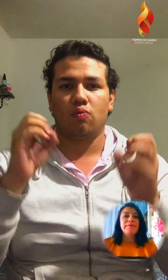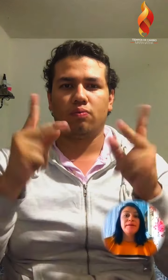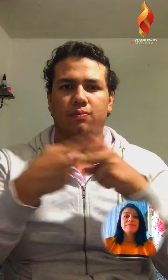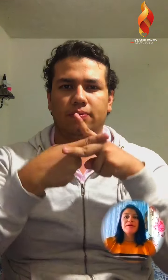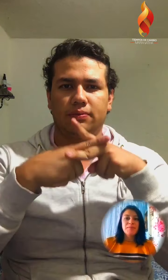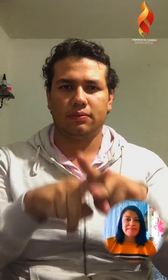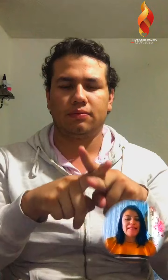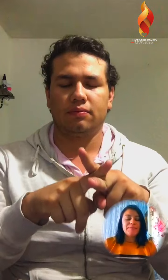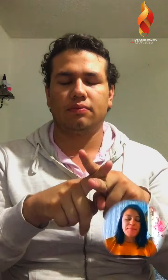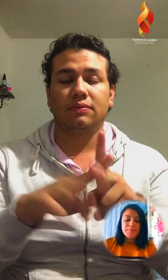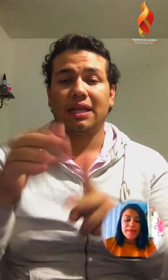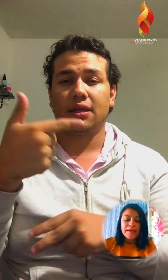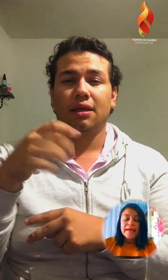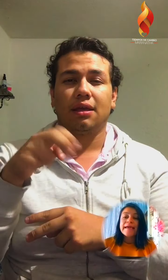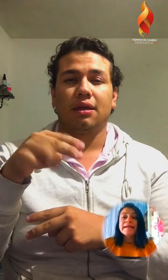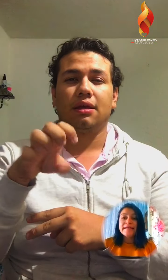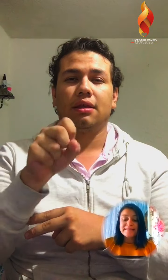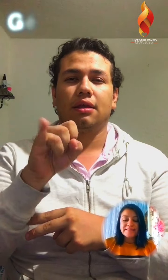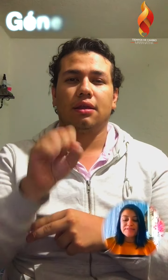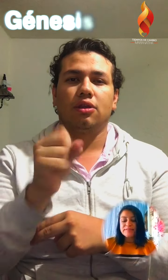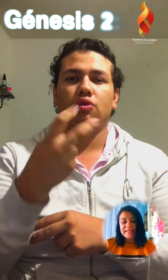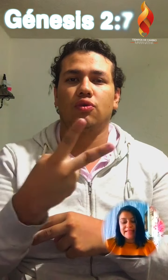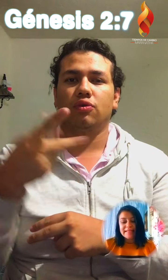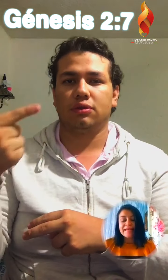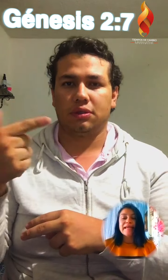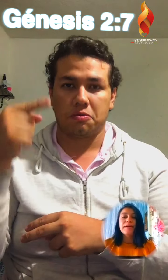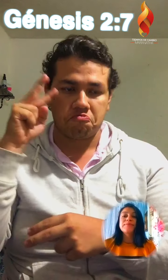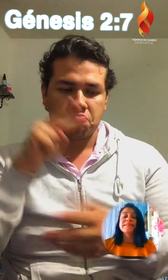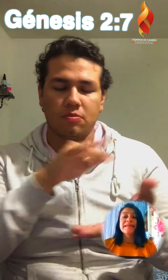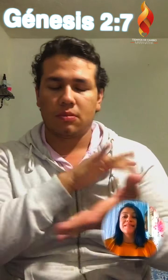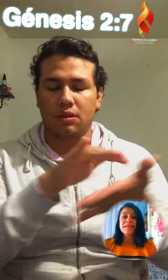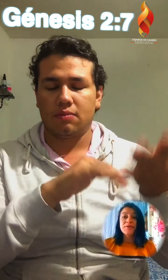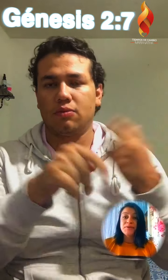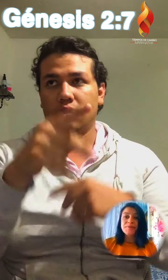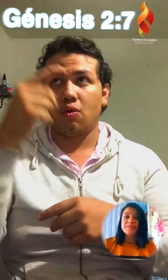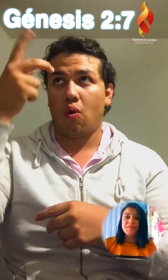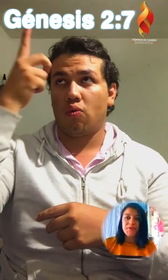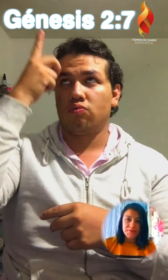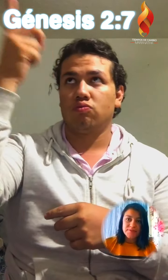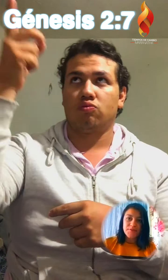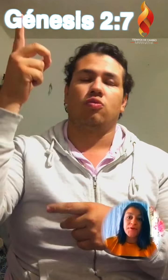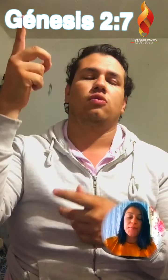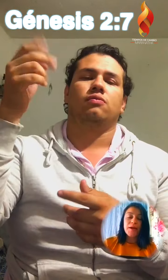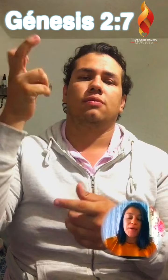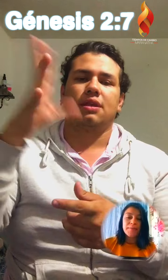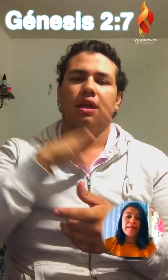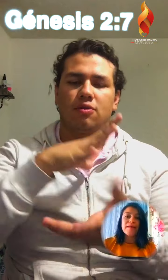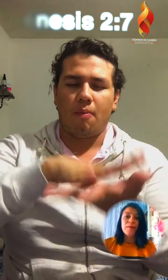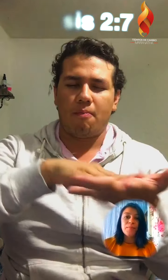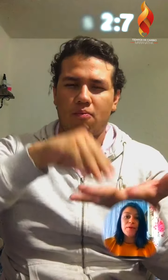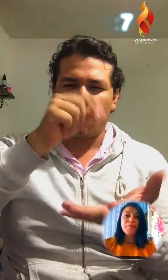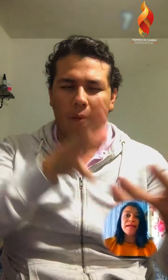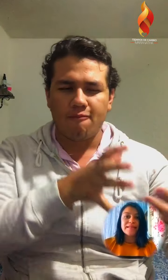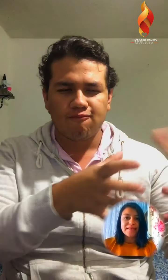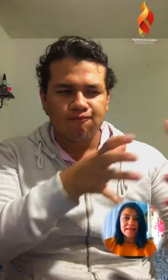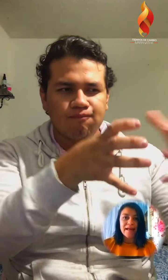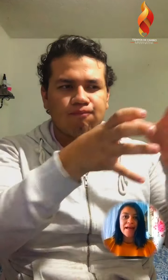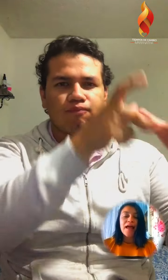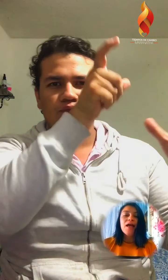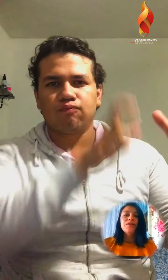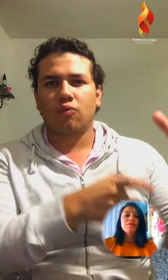Ok, vamos a comenzar. En Génesis 2:7 leemos que el Señor nuestro Dios formó al hombre del polvo de